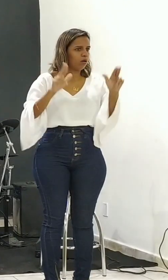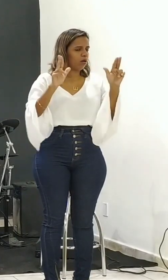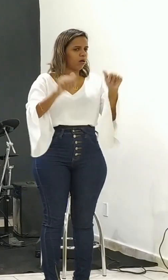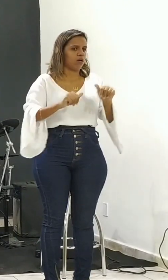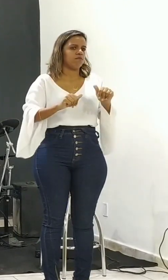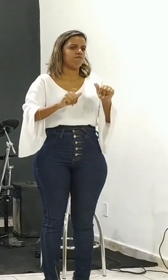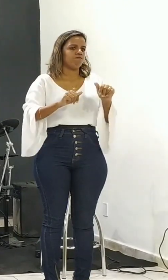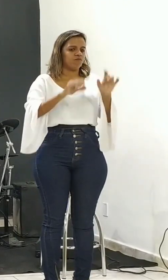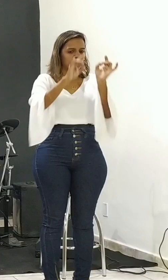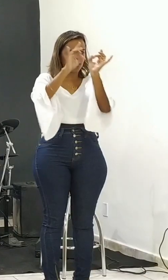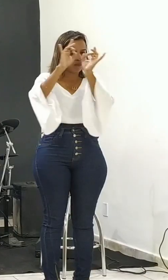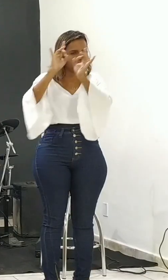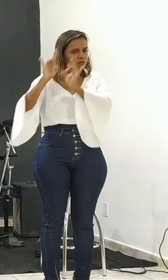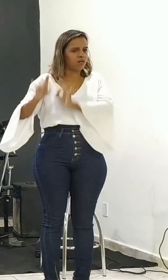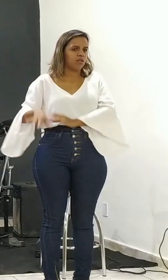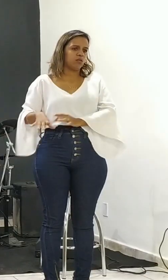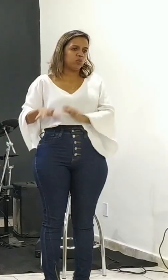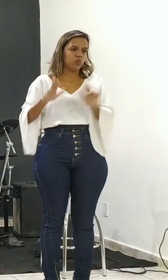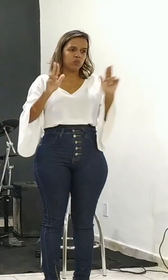te desampararei.